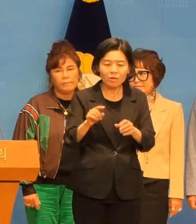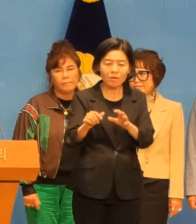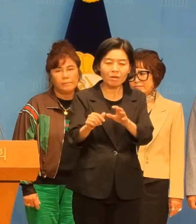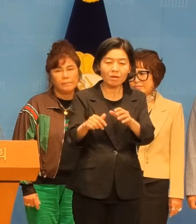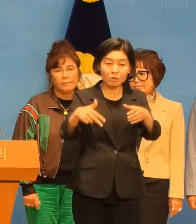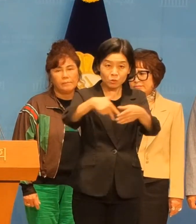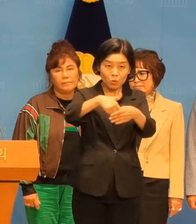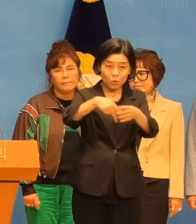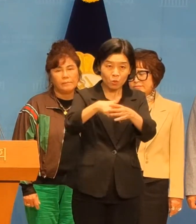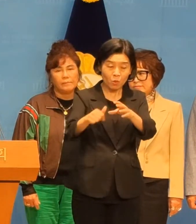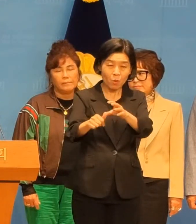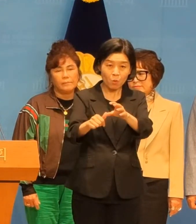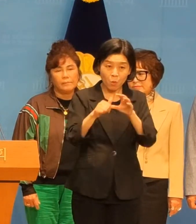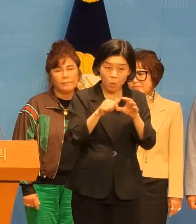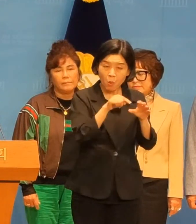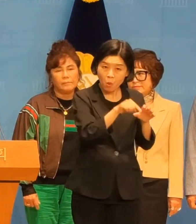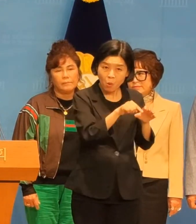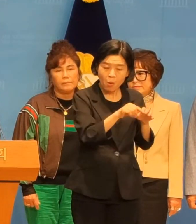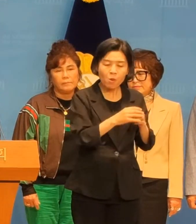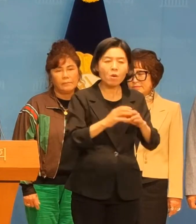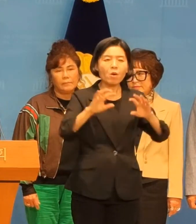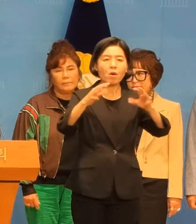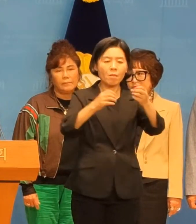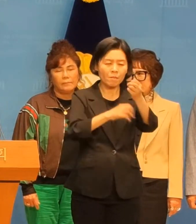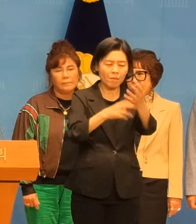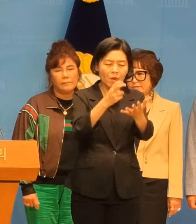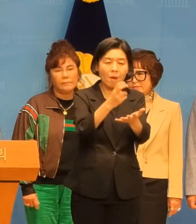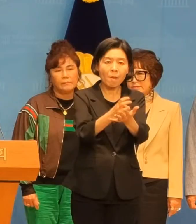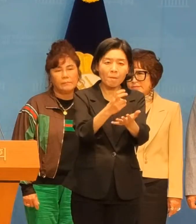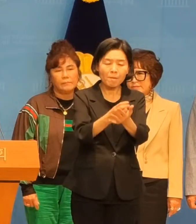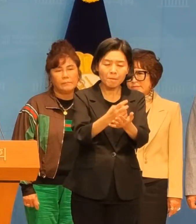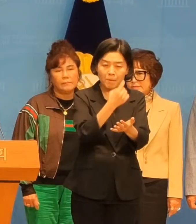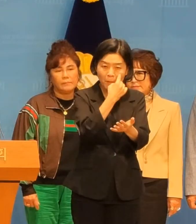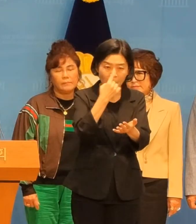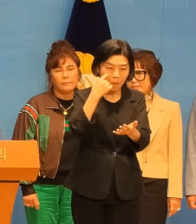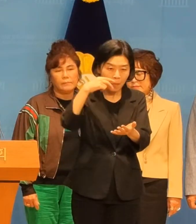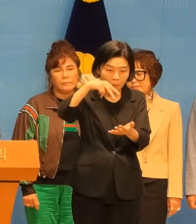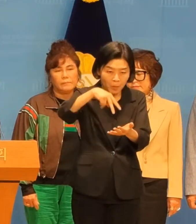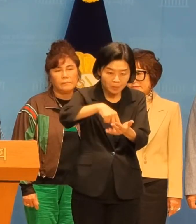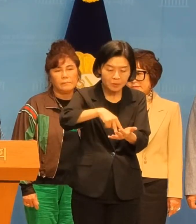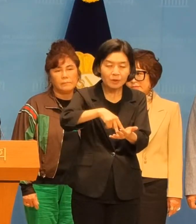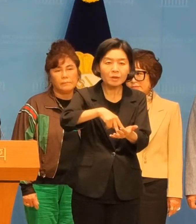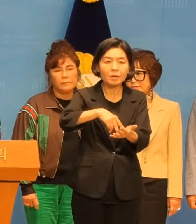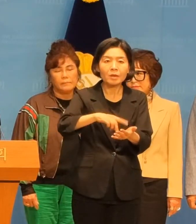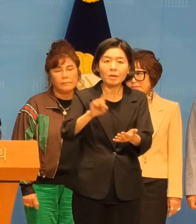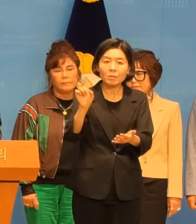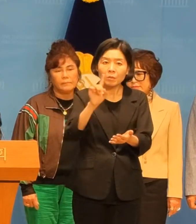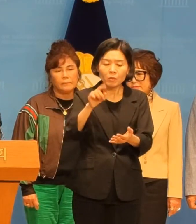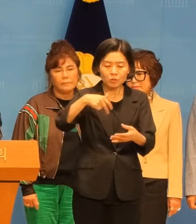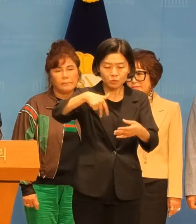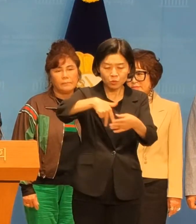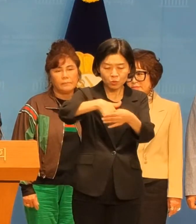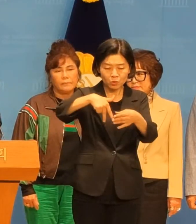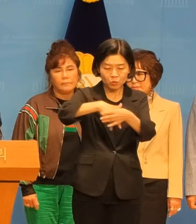이용하는 것은 헌법이 보장한 종교의 자유와